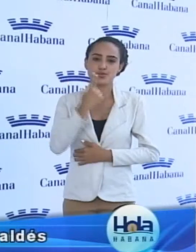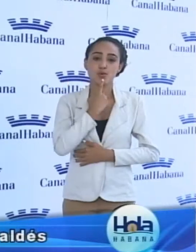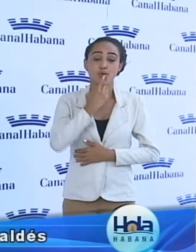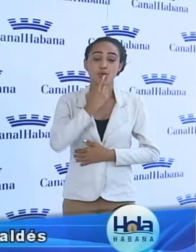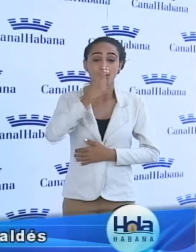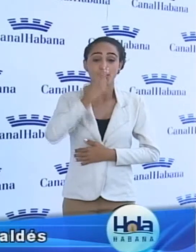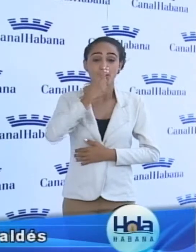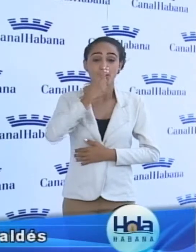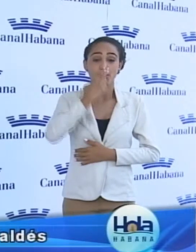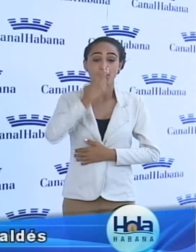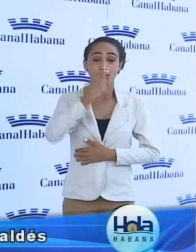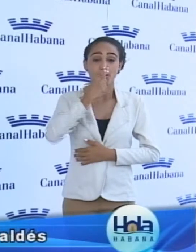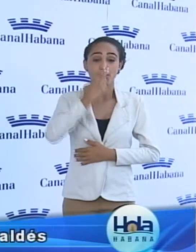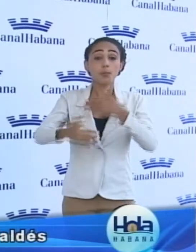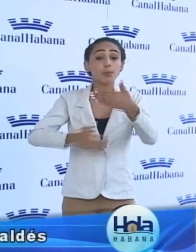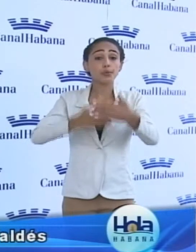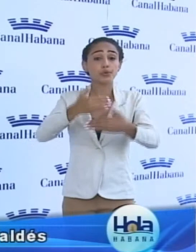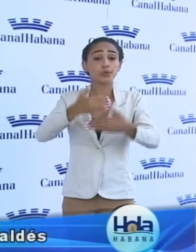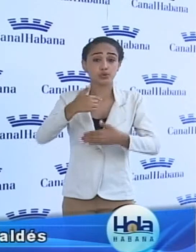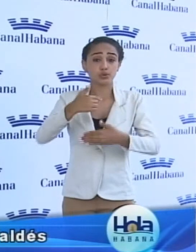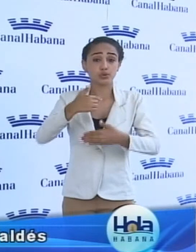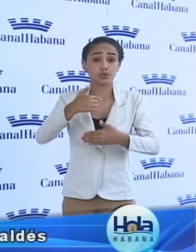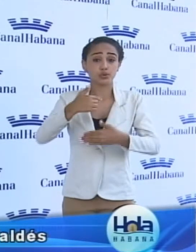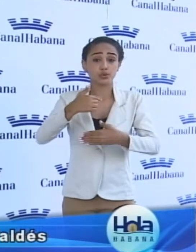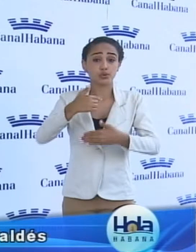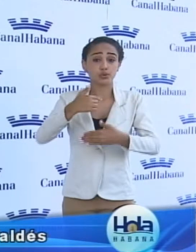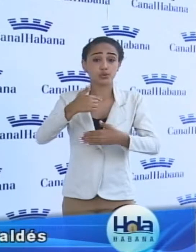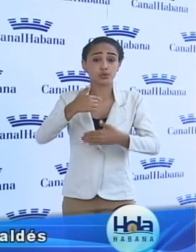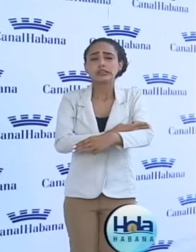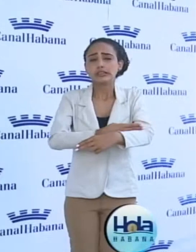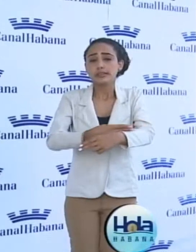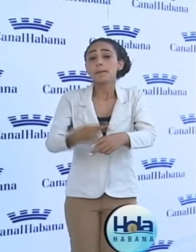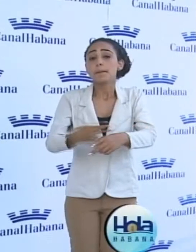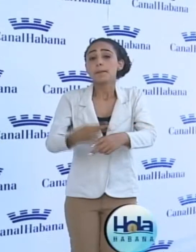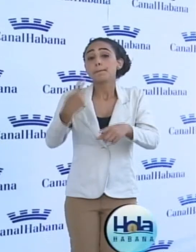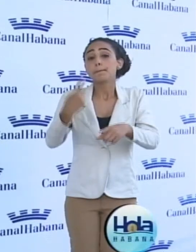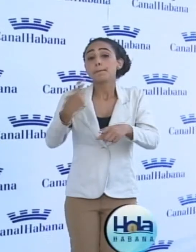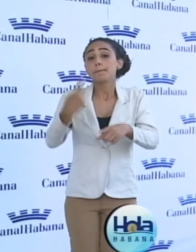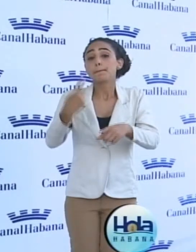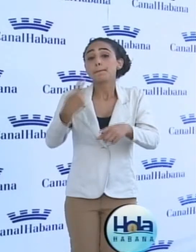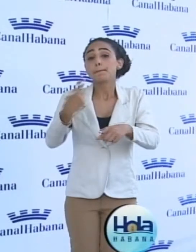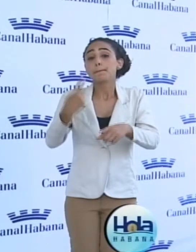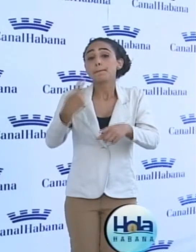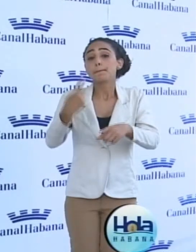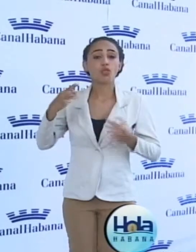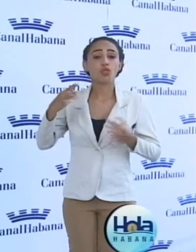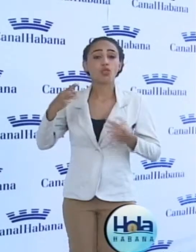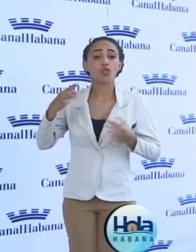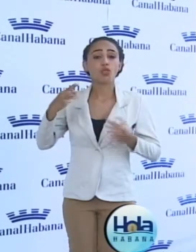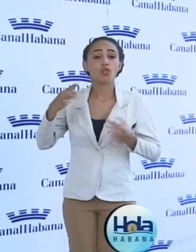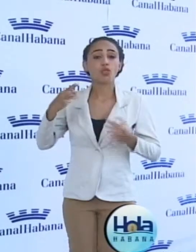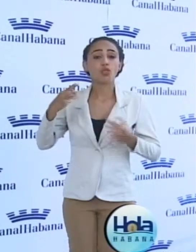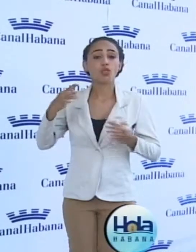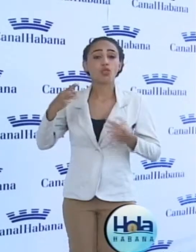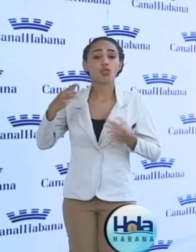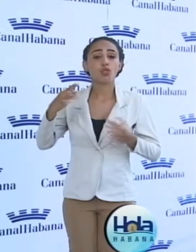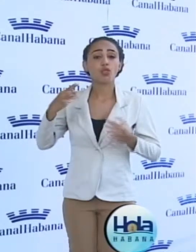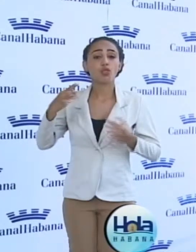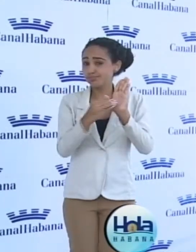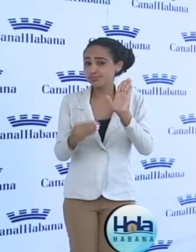que, como ya repito, ha sido largo, pero hoy hemos elaborado un documento que recoge todos los fundamentos lingüísticos,